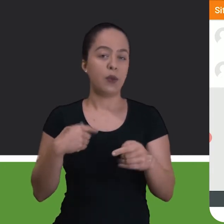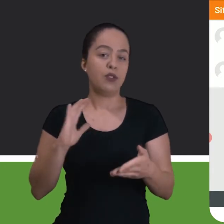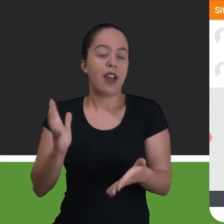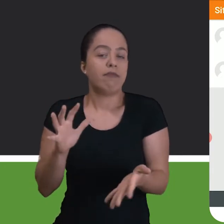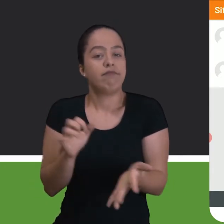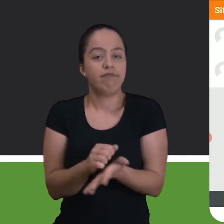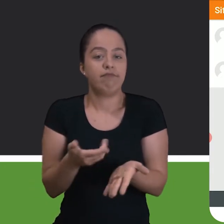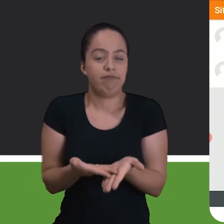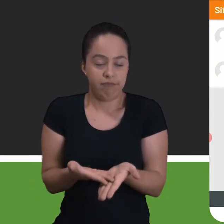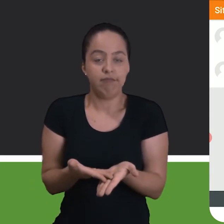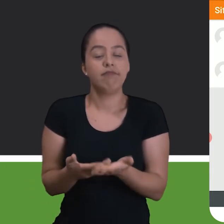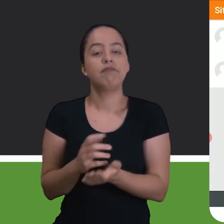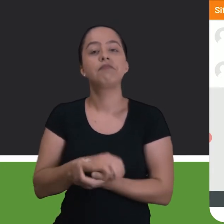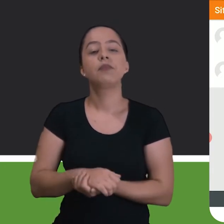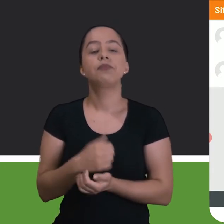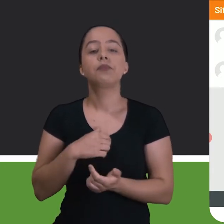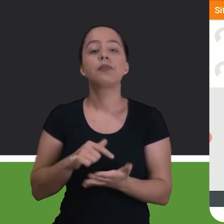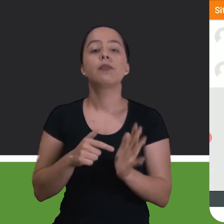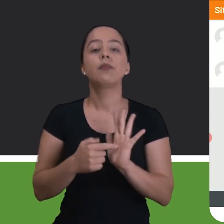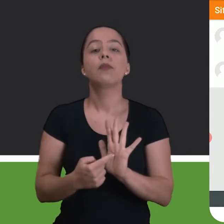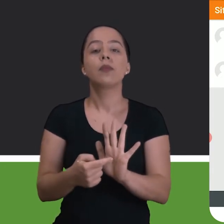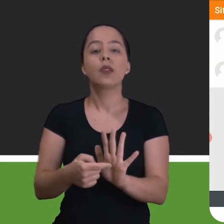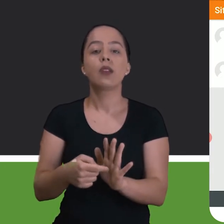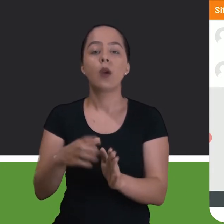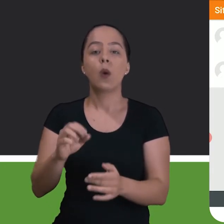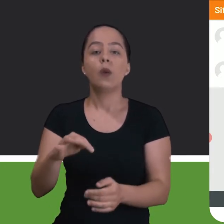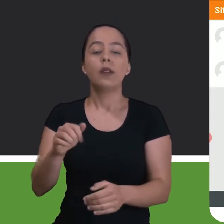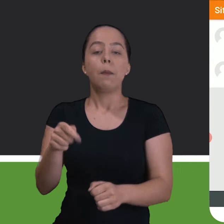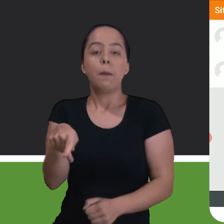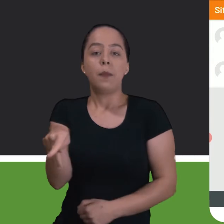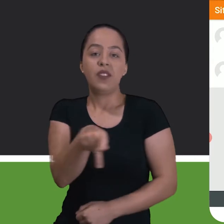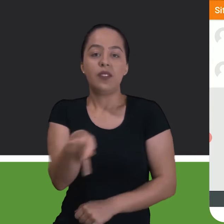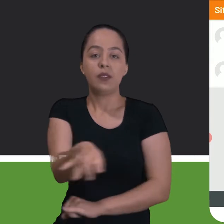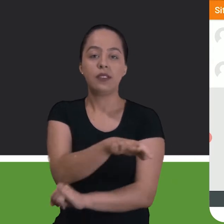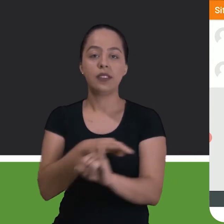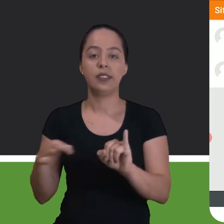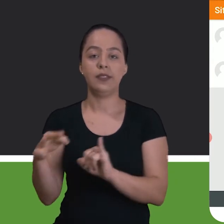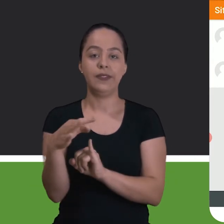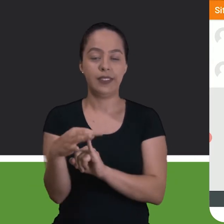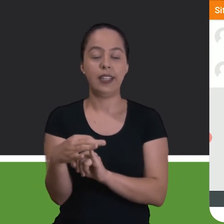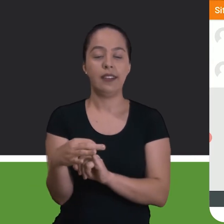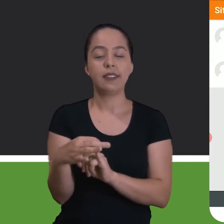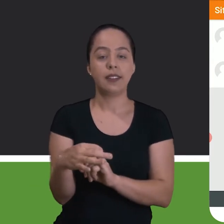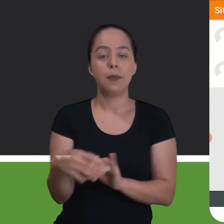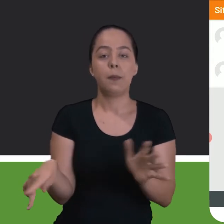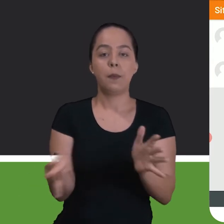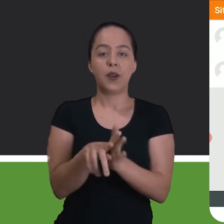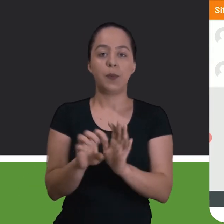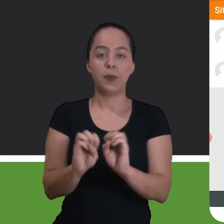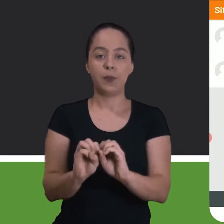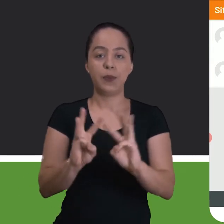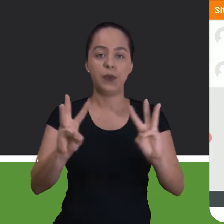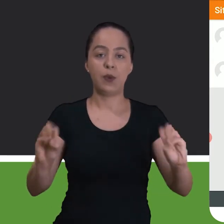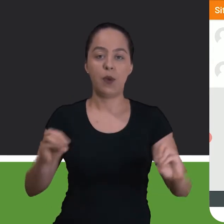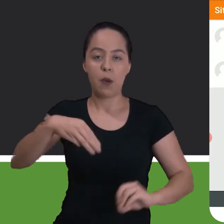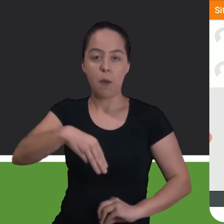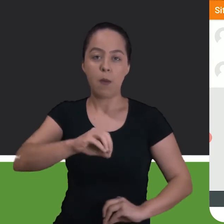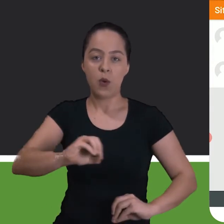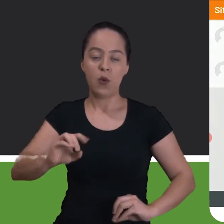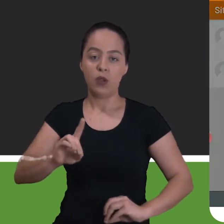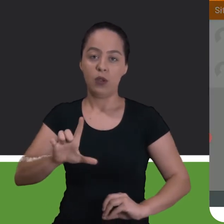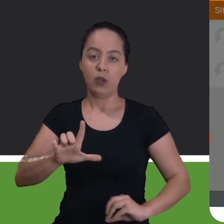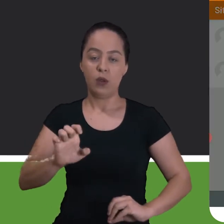então vou entrar na primeira conta do professores que é doava pode ser forte ponto